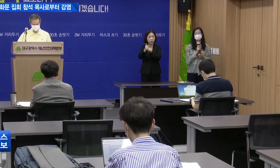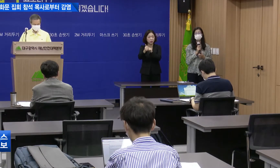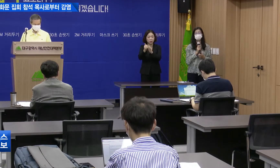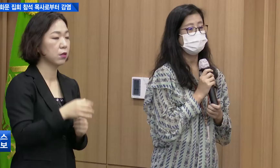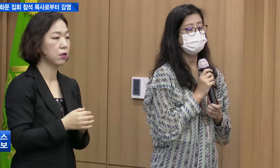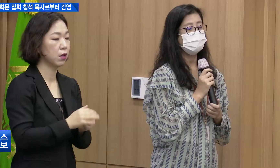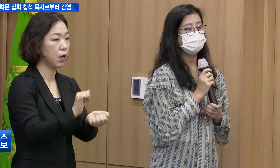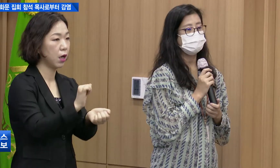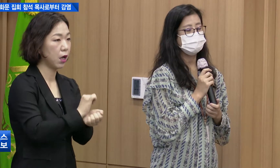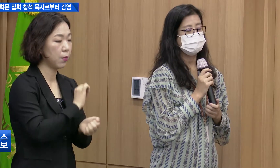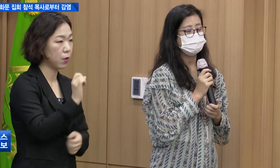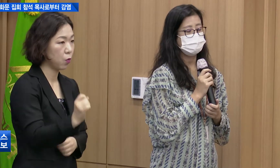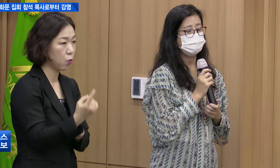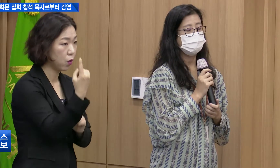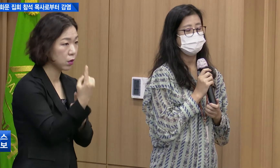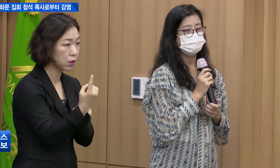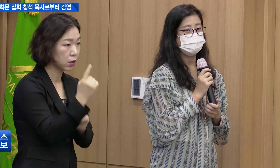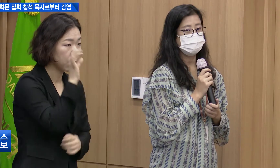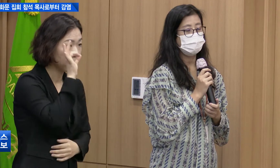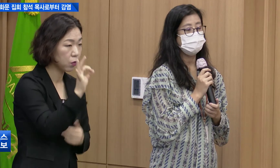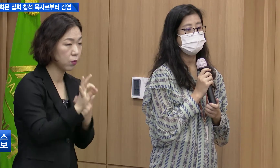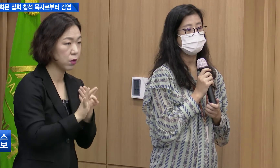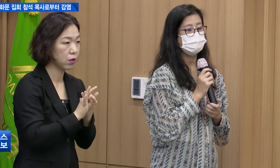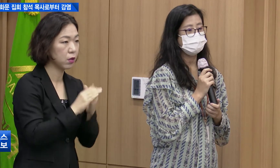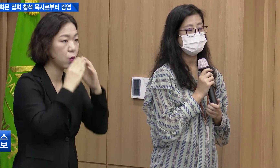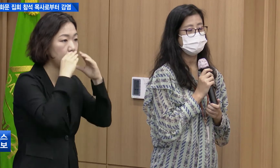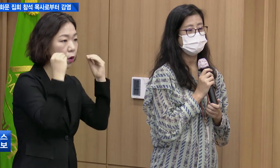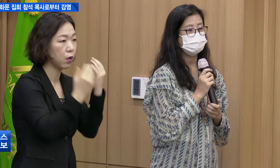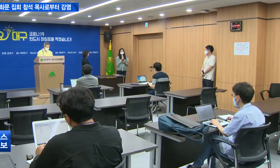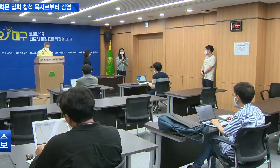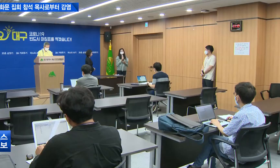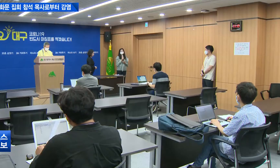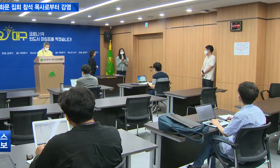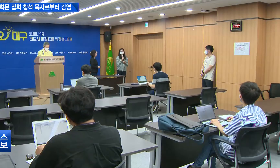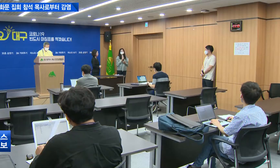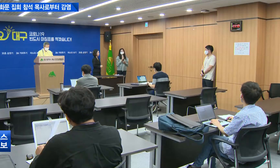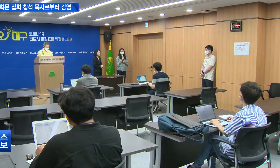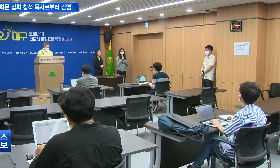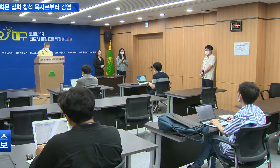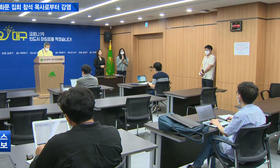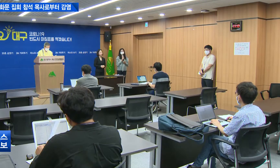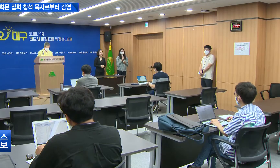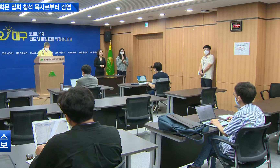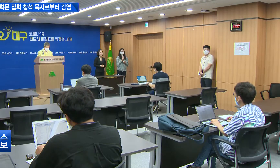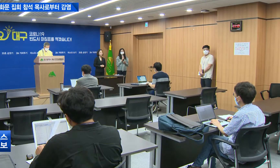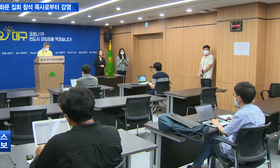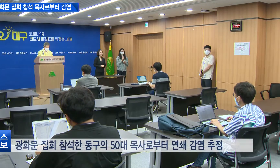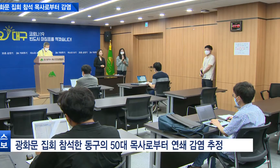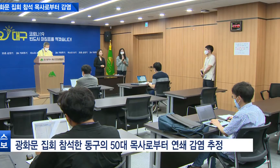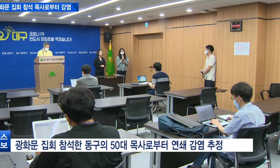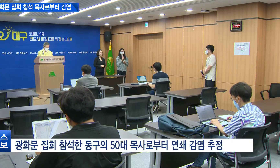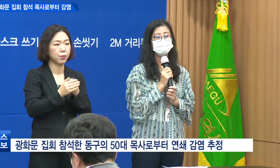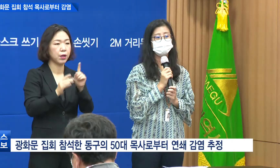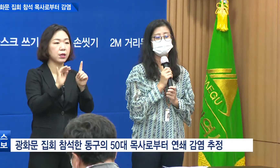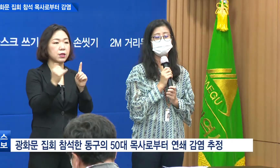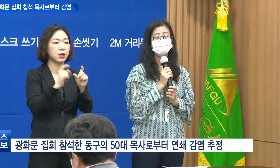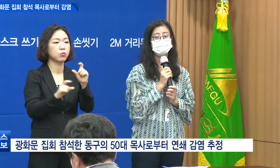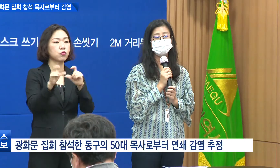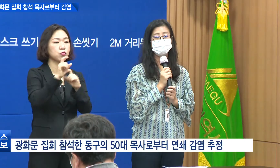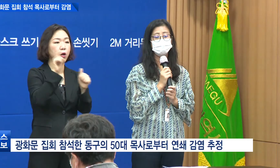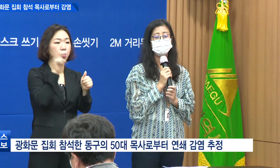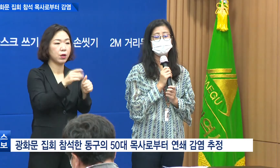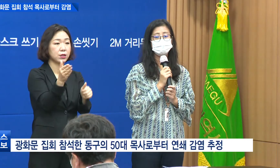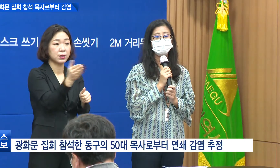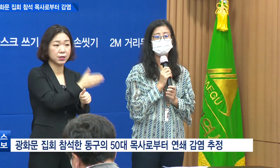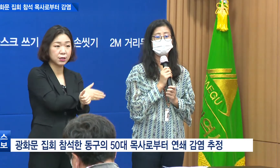한 50대 교회 목사로부터 감염이 된 것으로 추정됩니다. 또 이 50대 목사와 접촉한 수성구의 60대 목사도